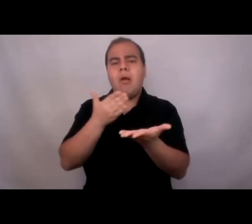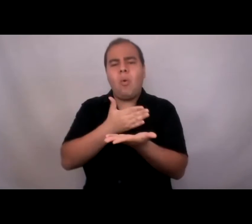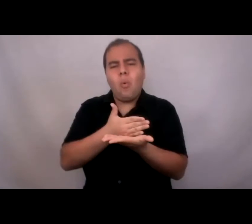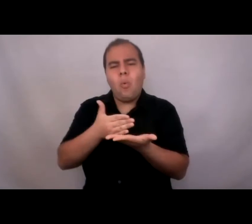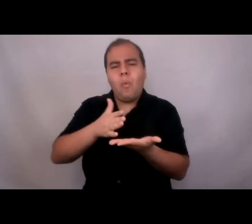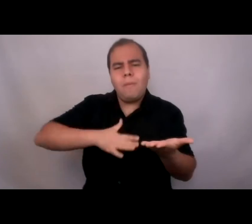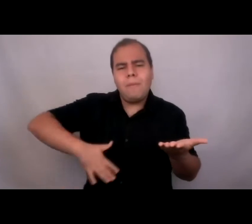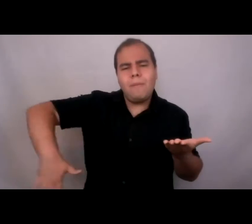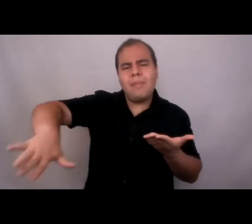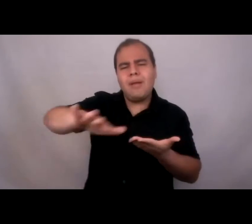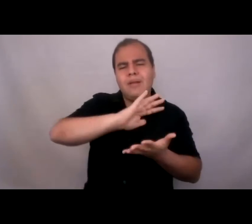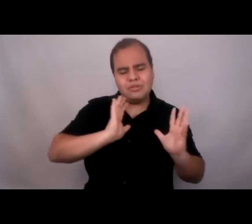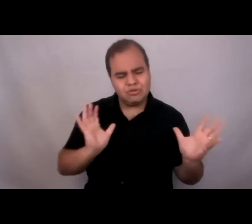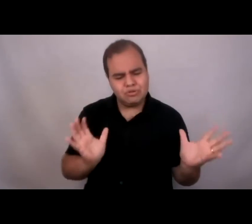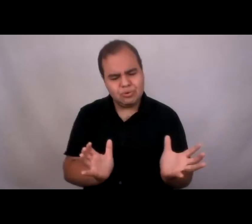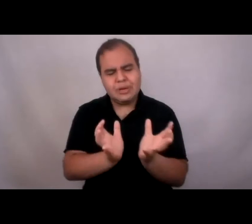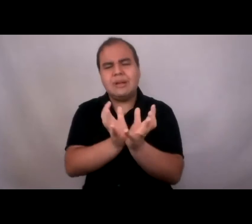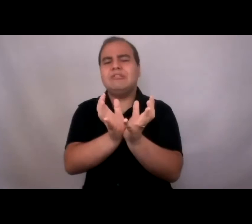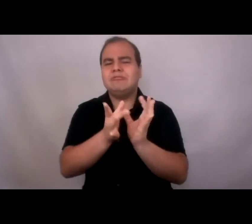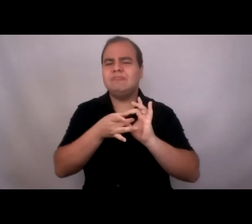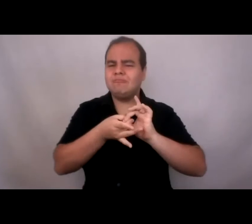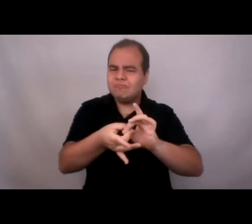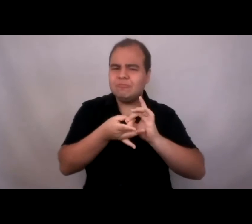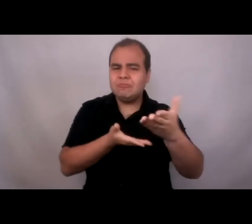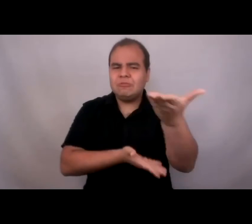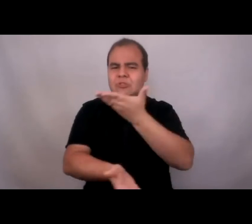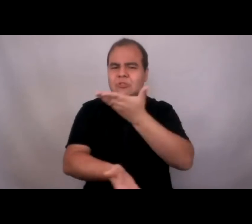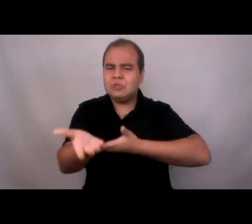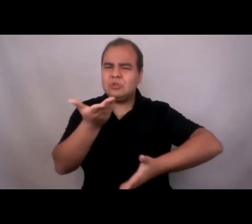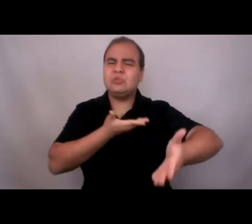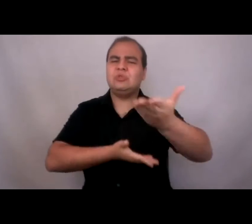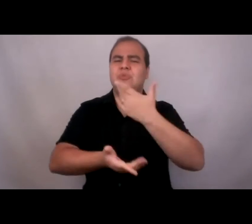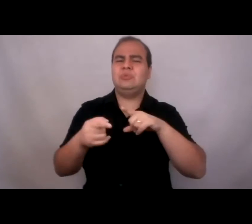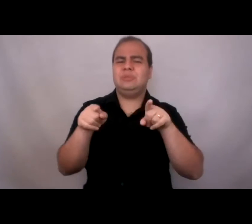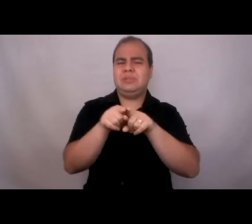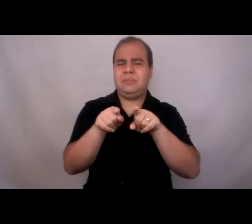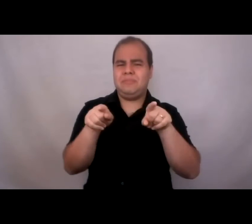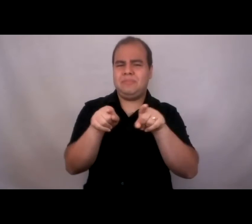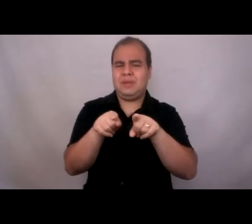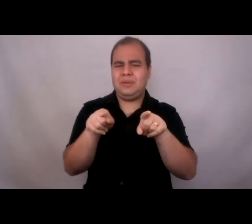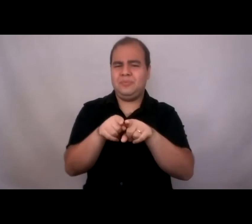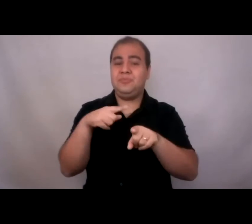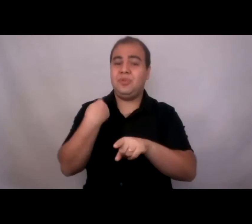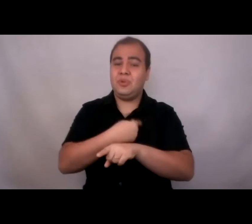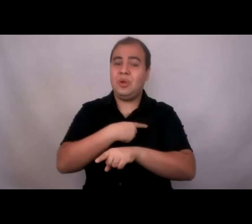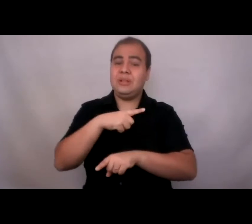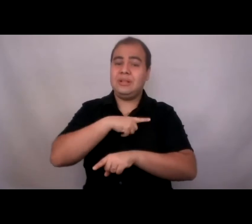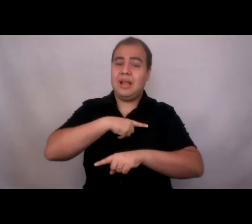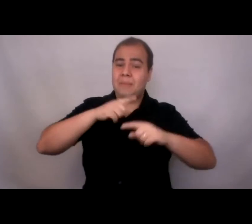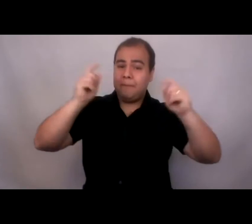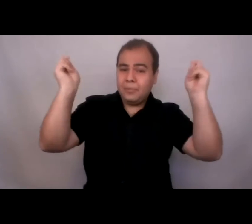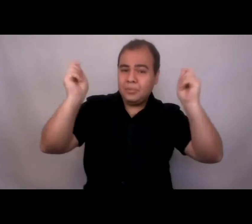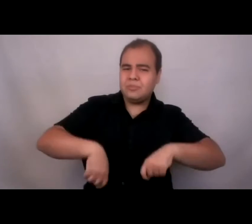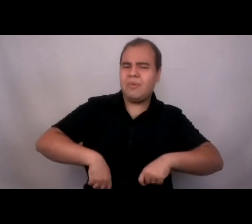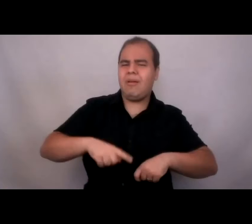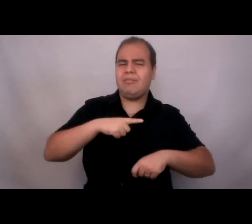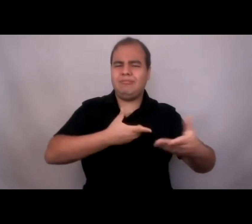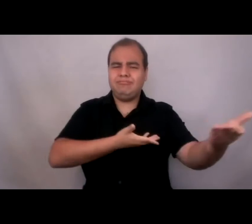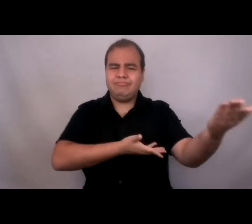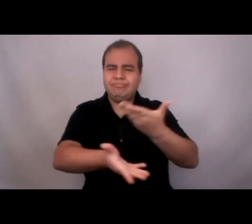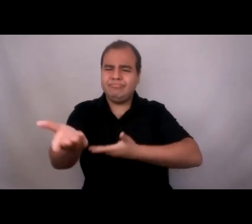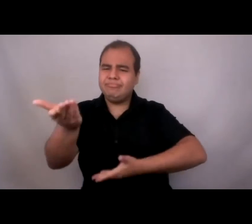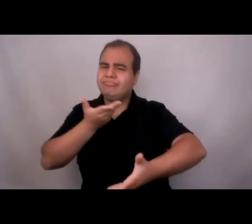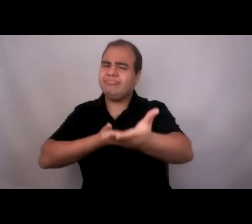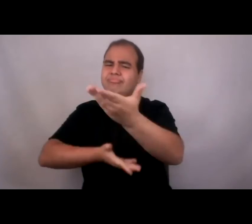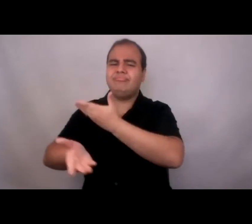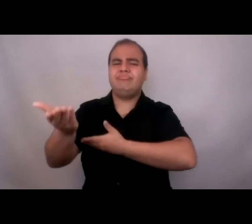jornada em conjunto, e que tem uma possibilidade de a gente contar um com os outros a partir